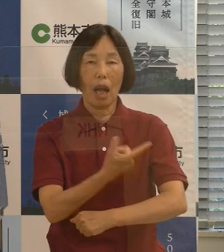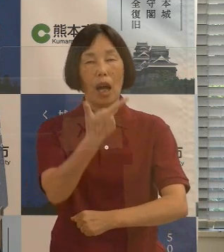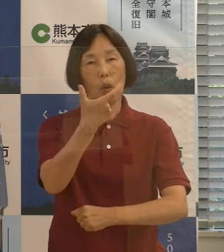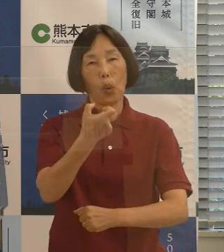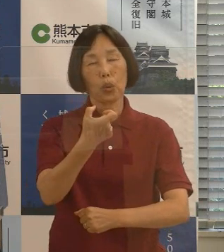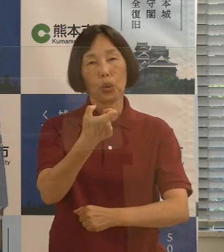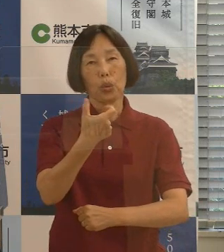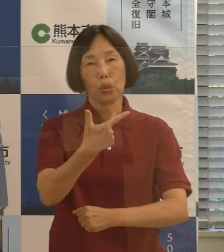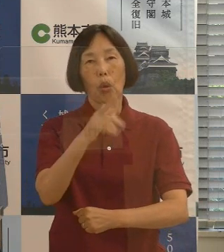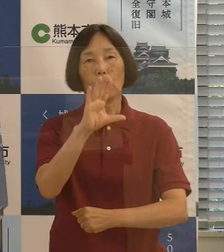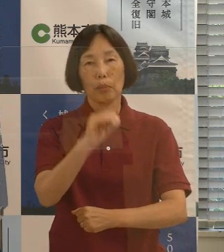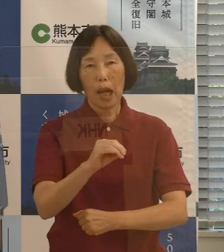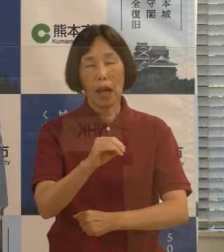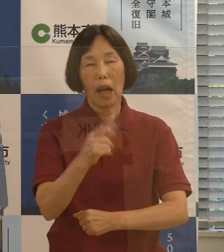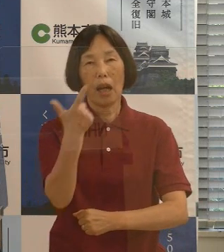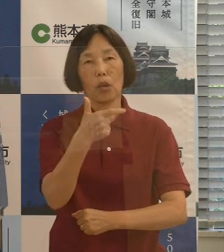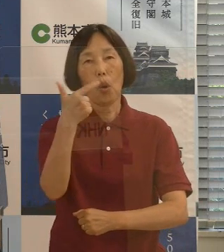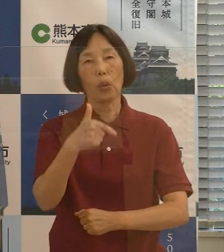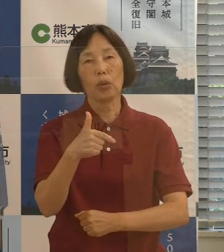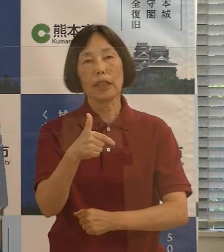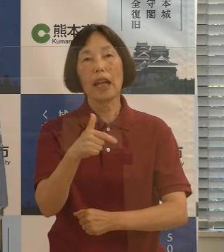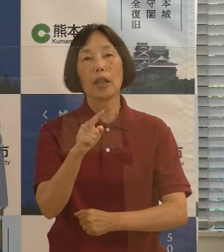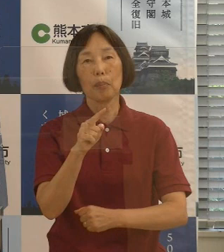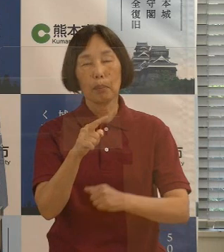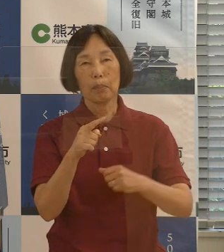66万6千回の